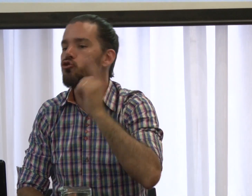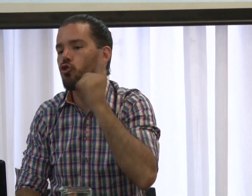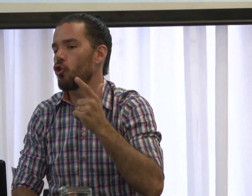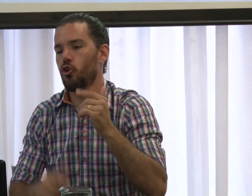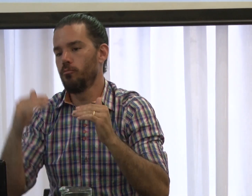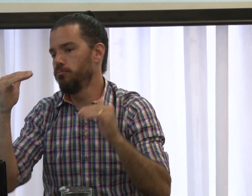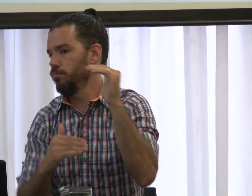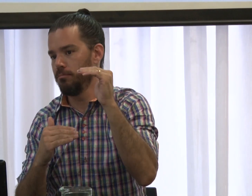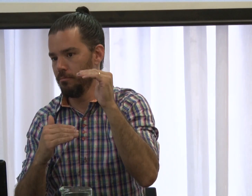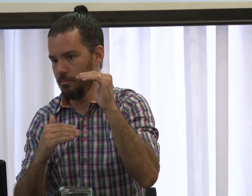sorda